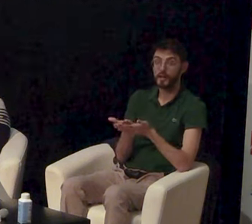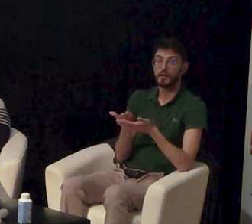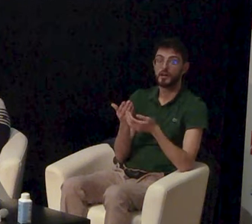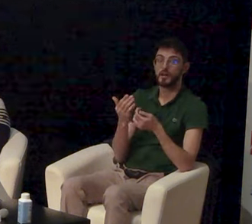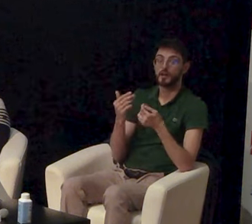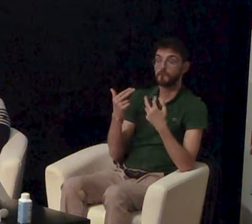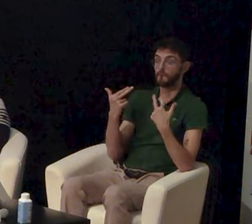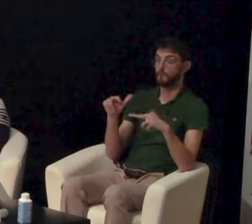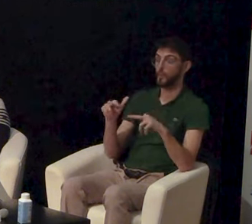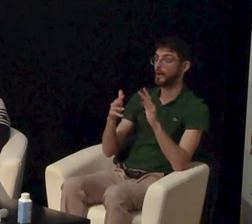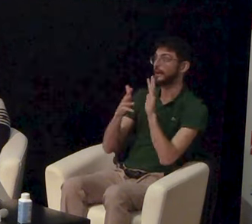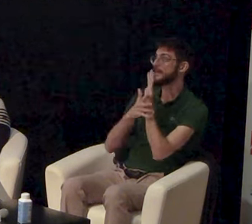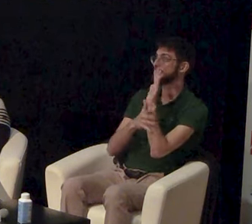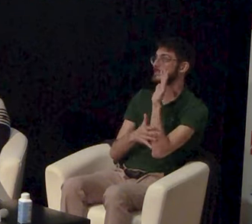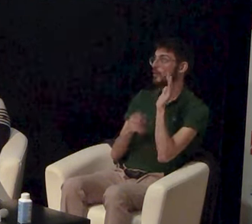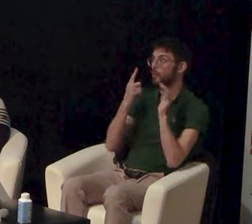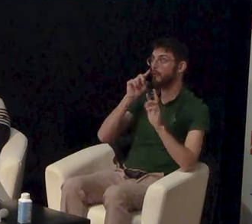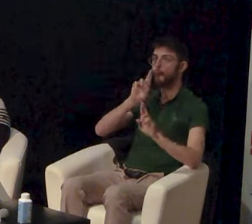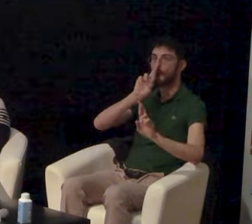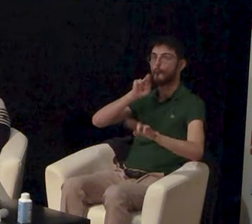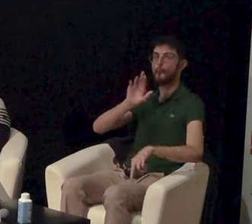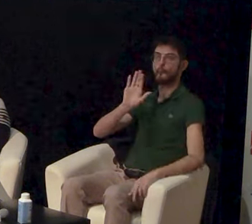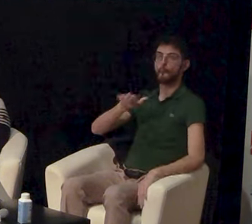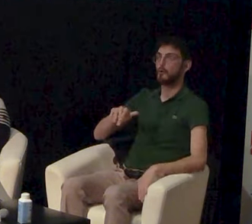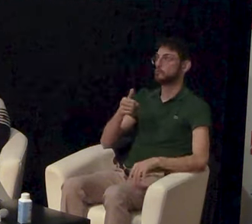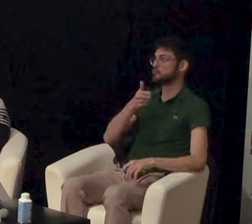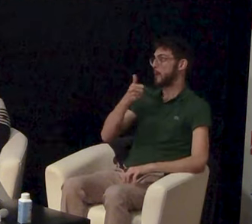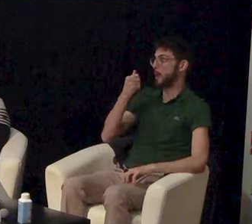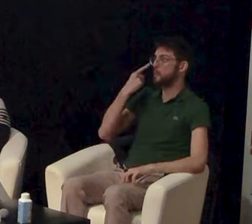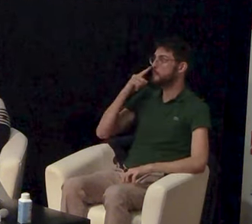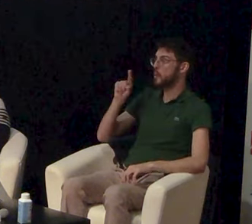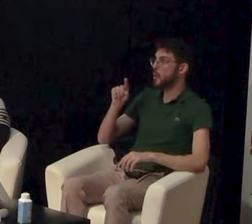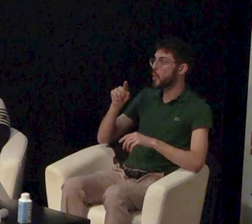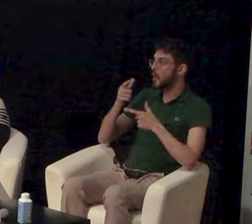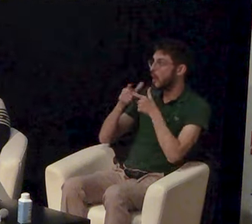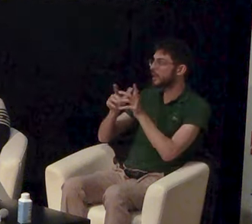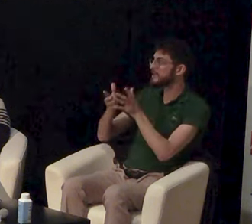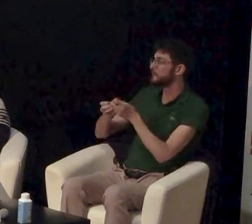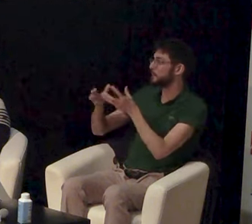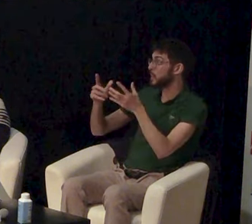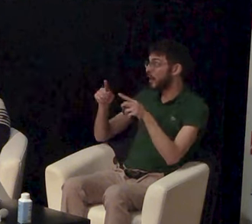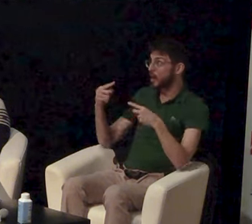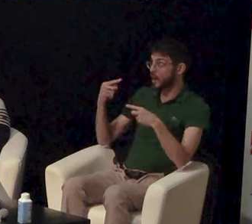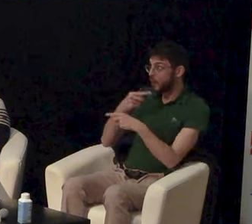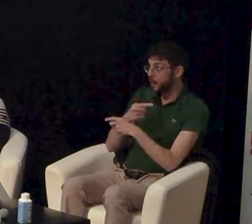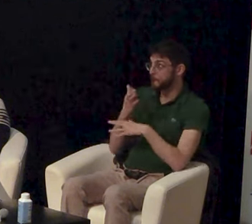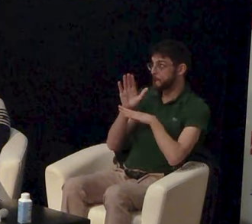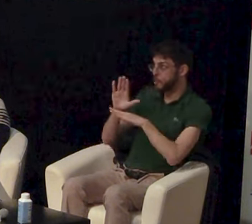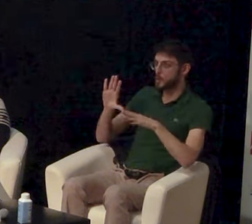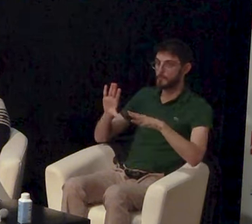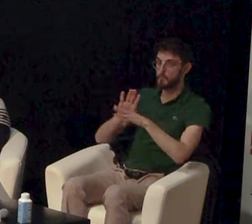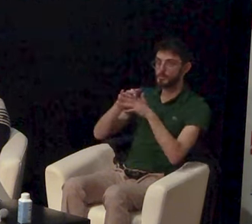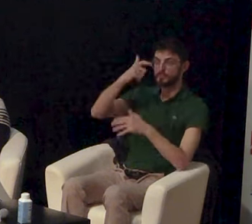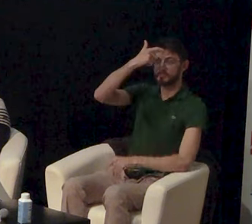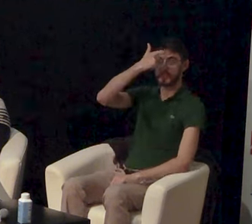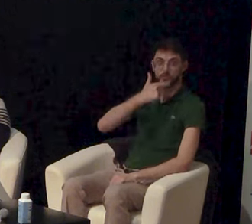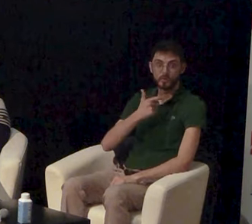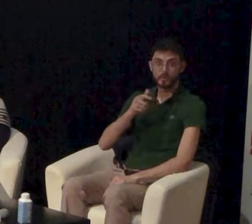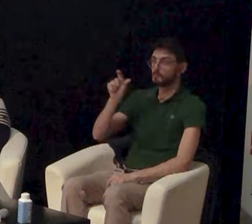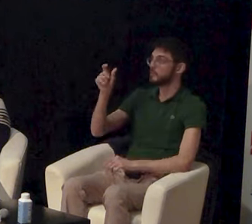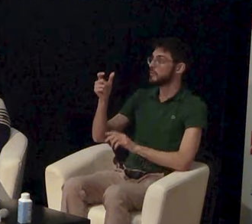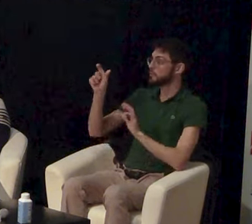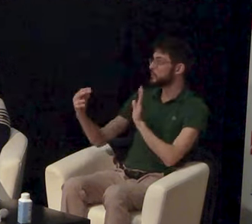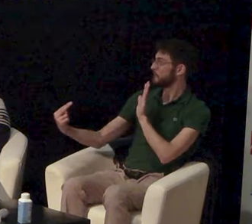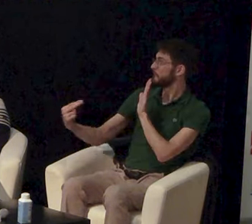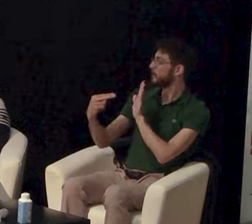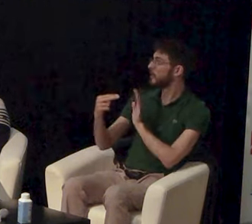lors de mes études. Donc, c'est pour ça qu'on se dit que le lexique n'est pas important, mais bien au